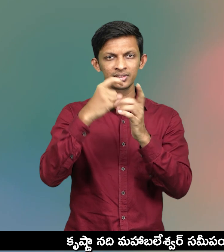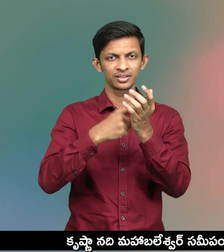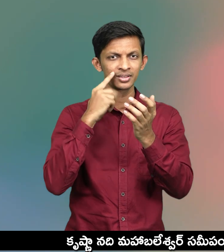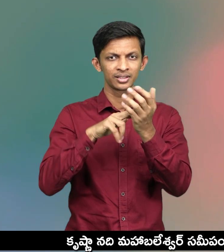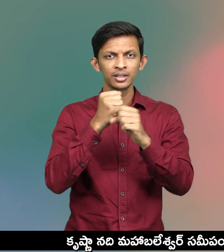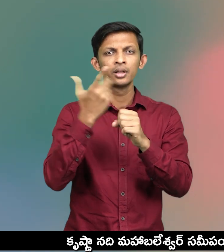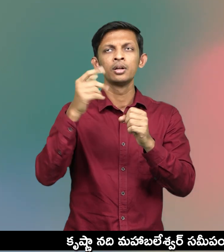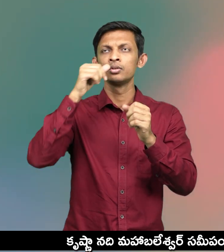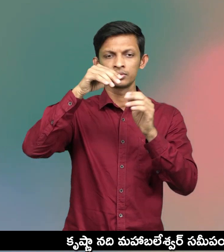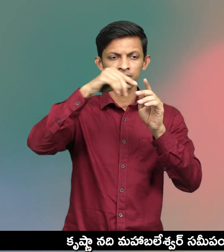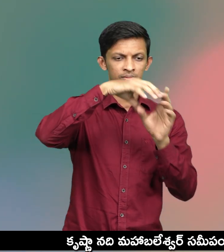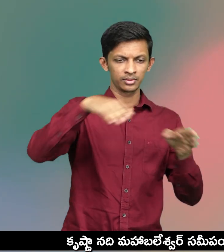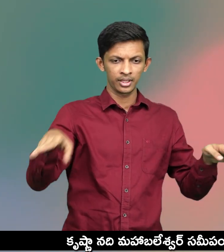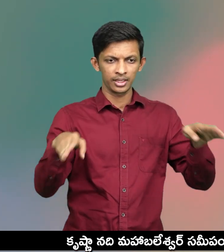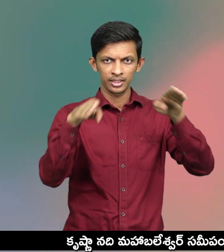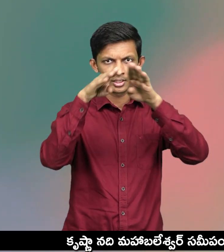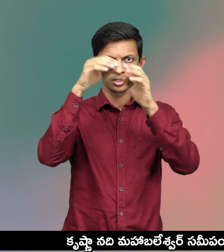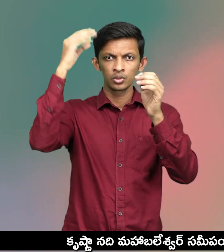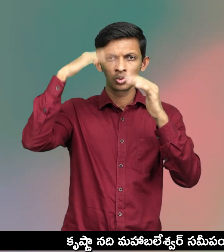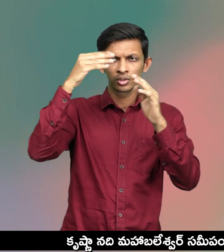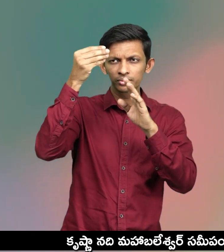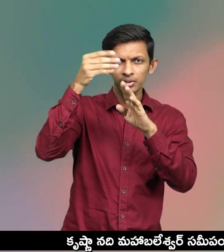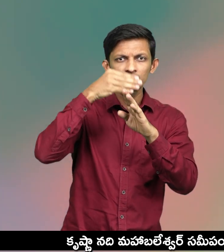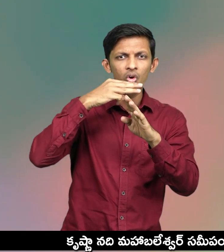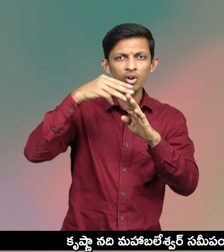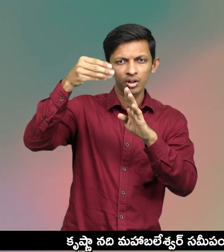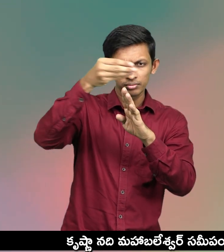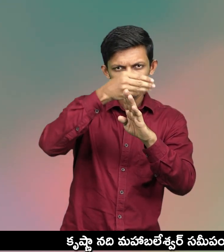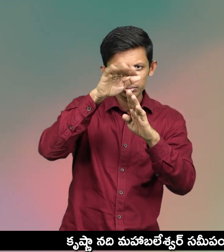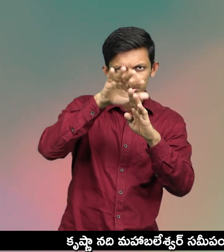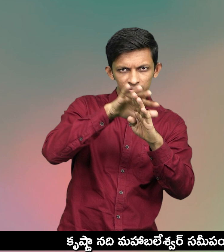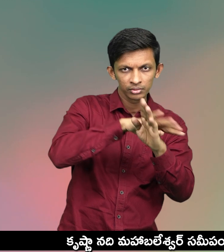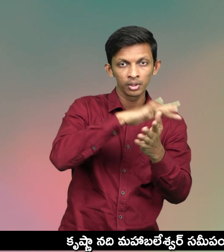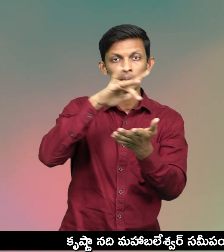మహారాష్ట్ర